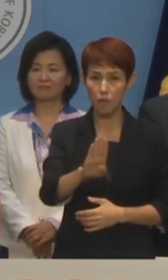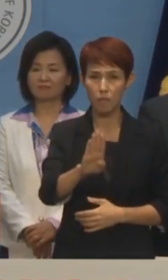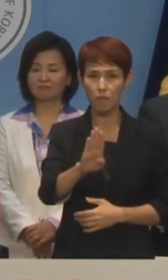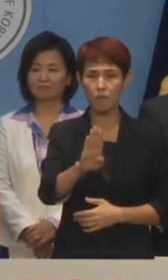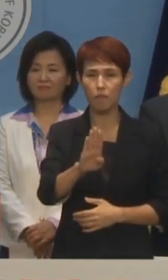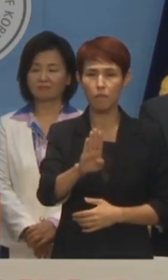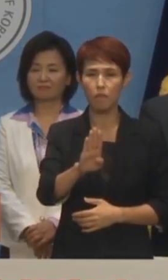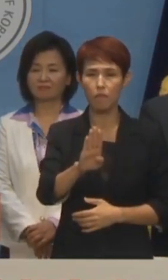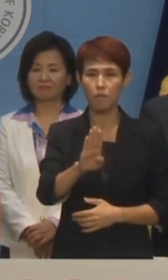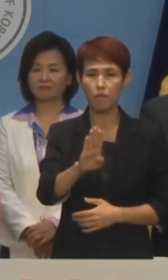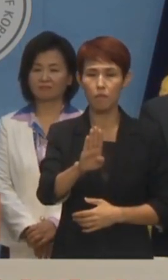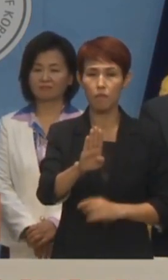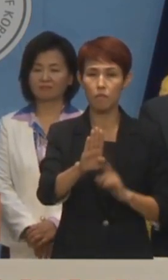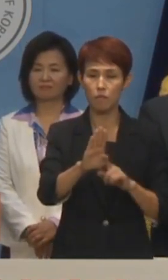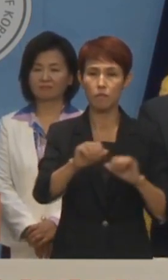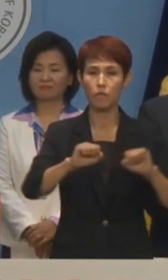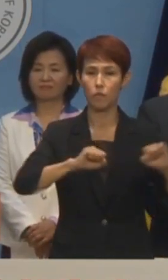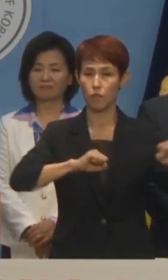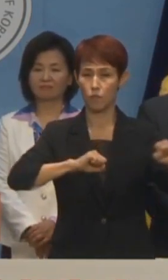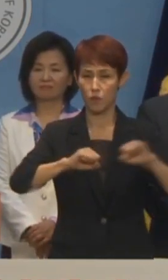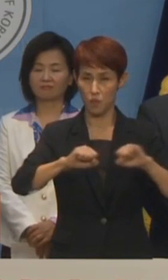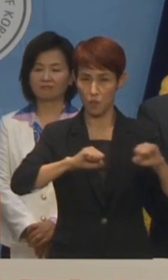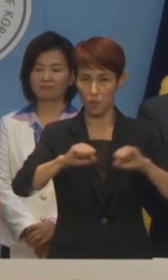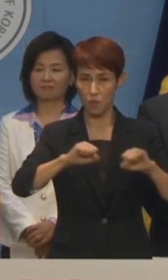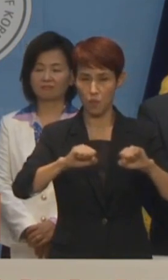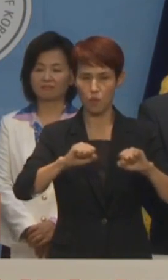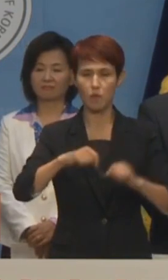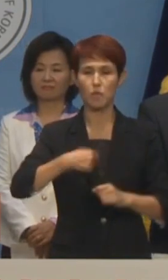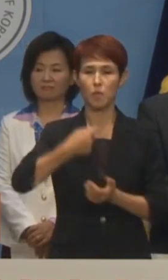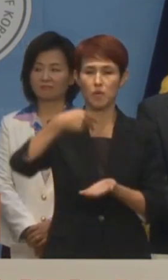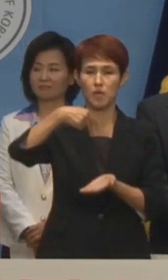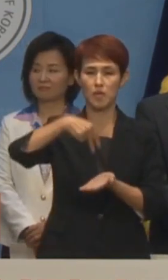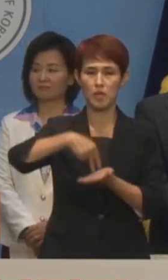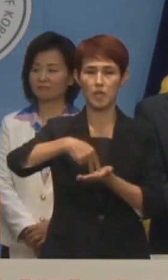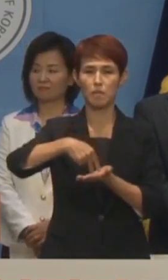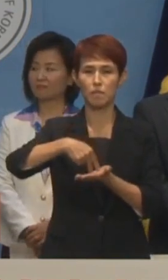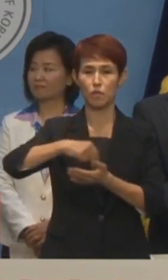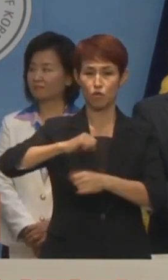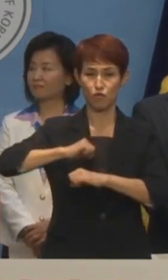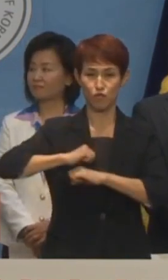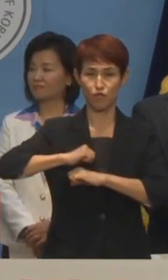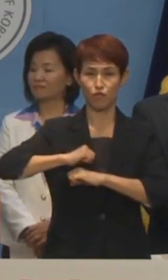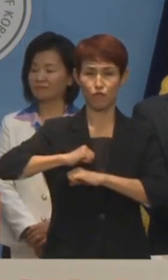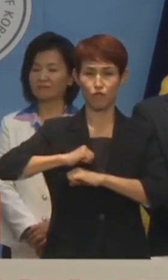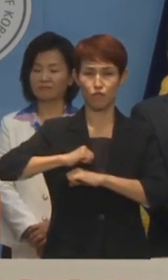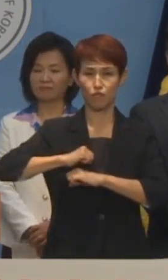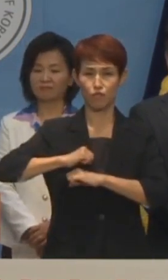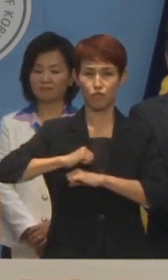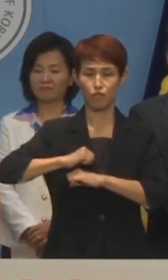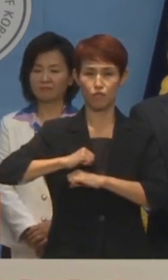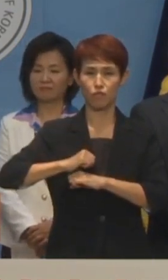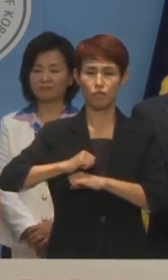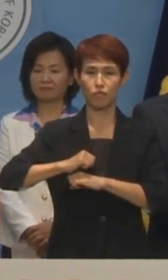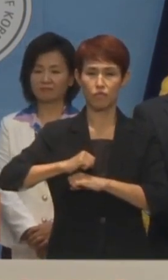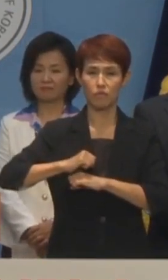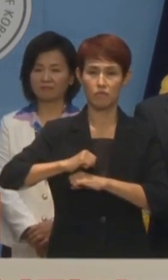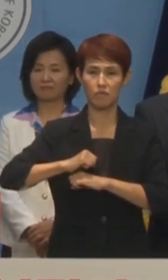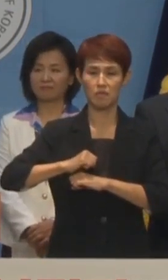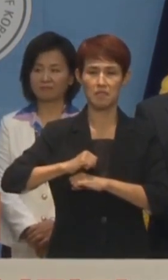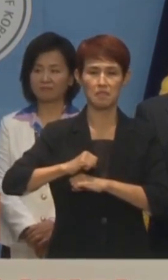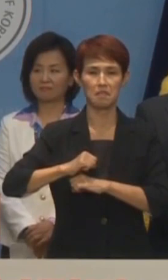간도 특설대 활동을 통해서 독립군들을 토벌했다고 스스로 인정한 그